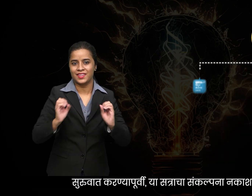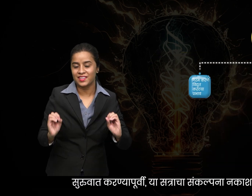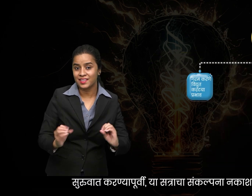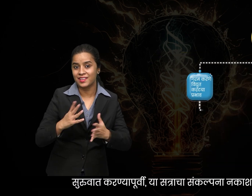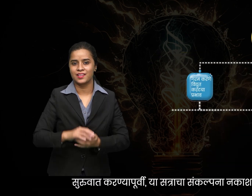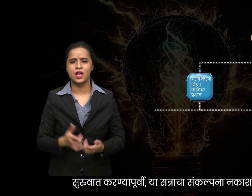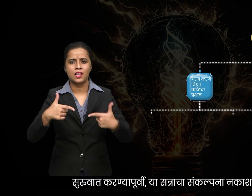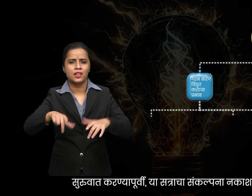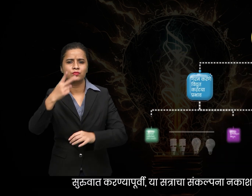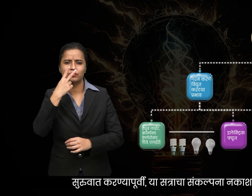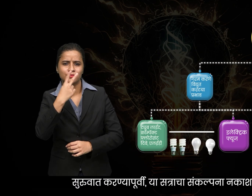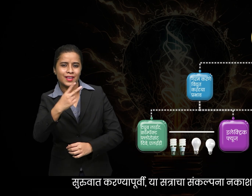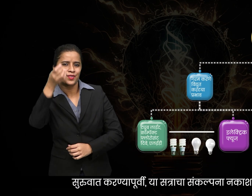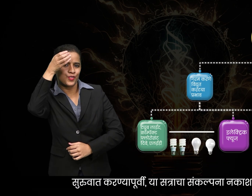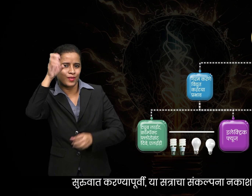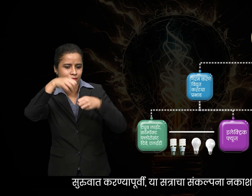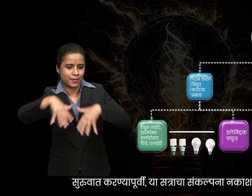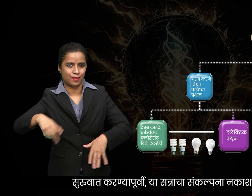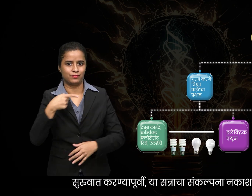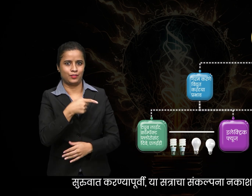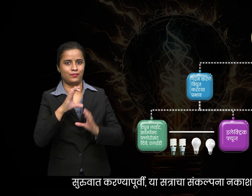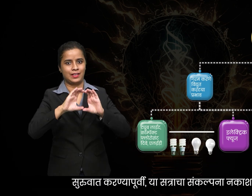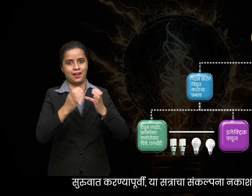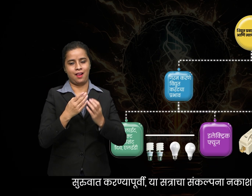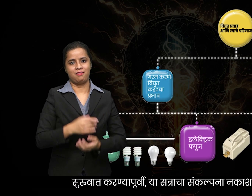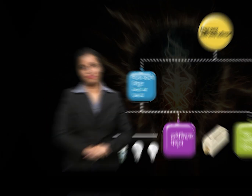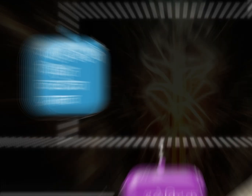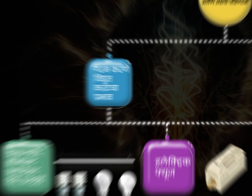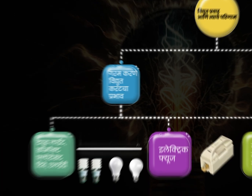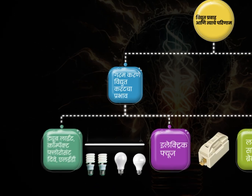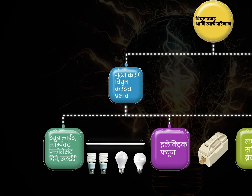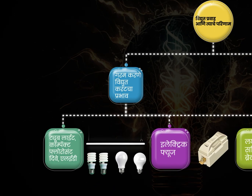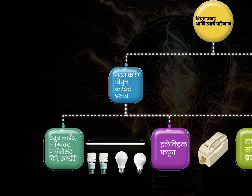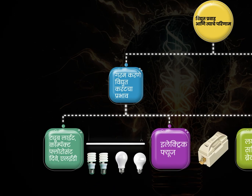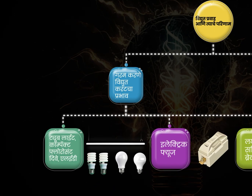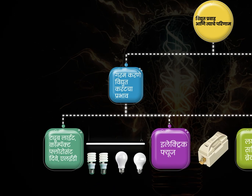सुरुवात करण्यापूर्वी या सत्राचा संकल्पना नकाशा पाहूया.